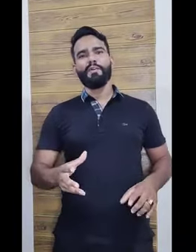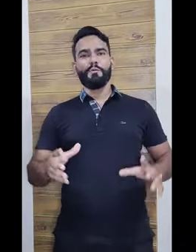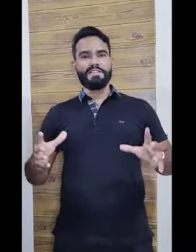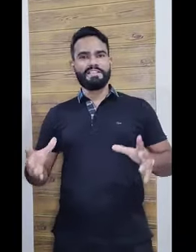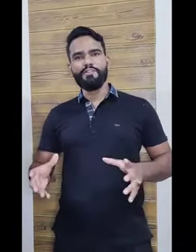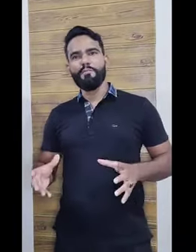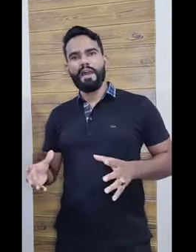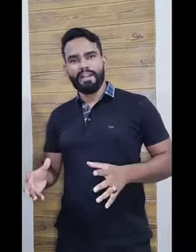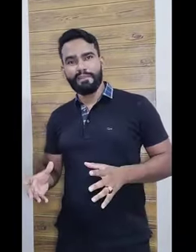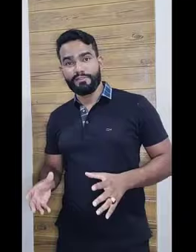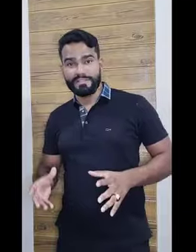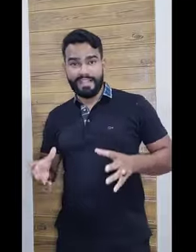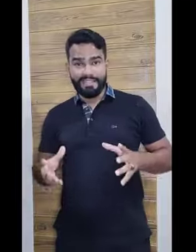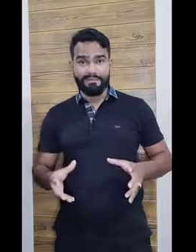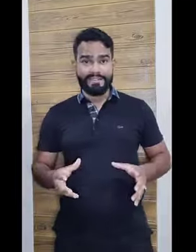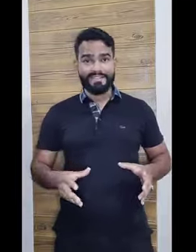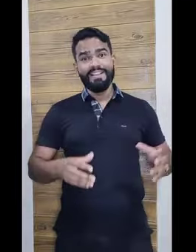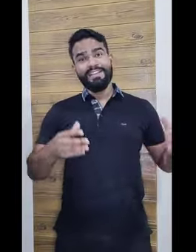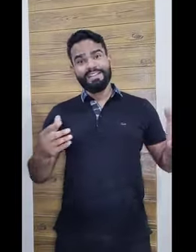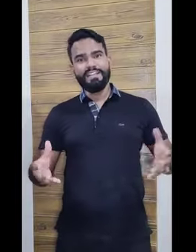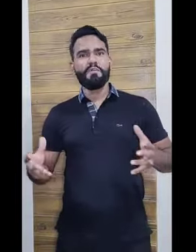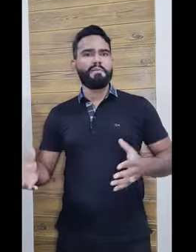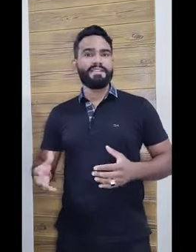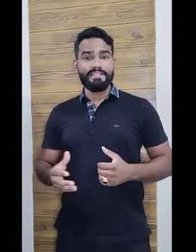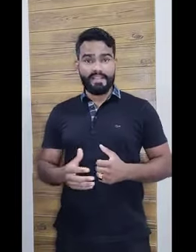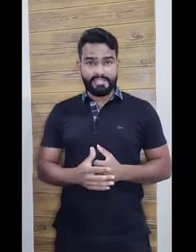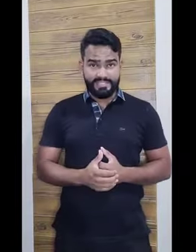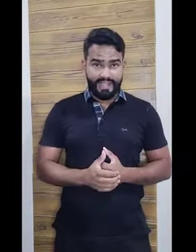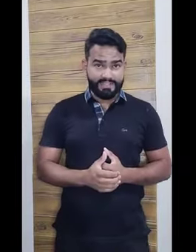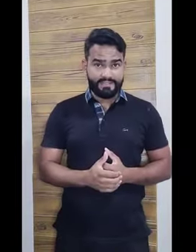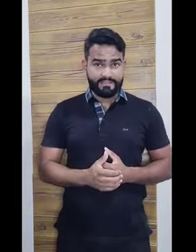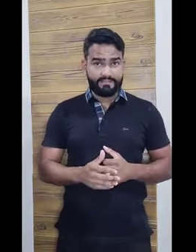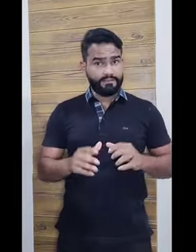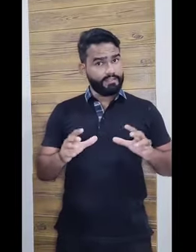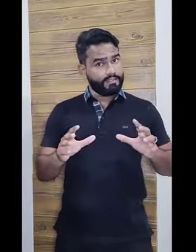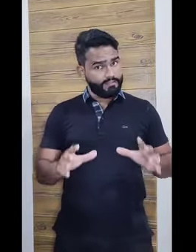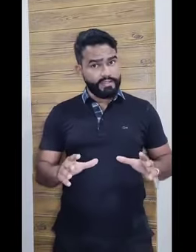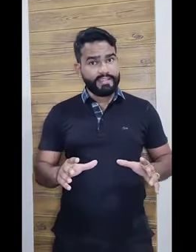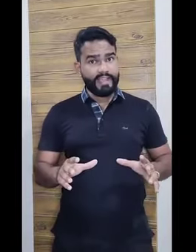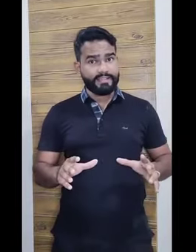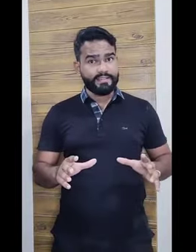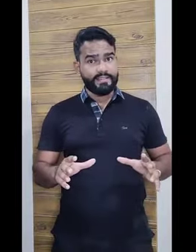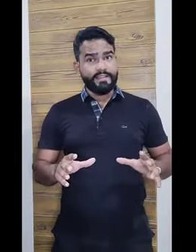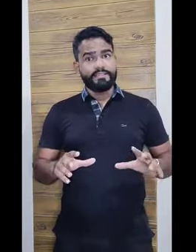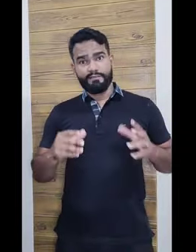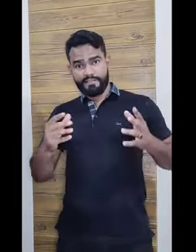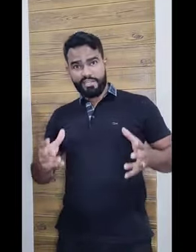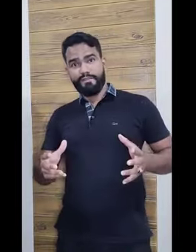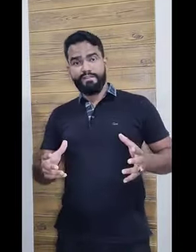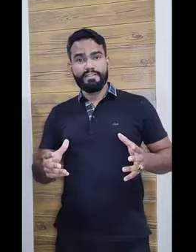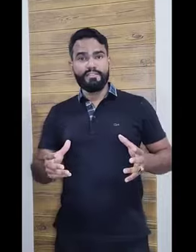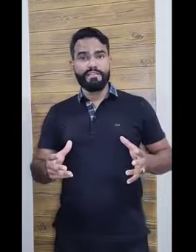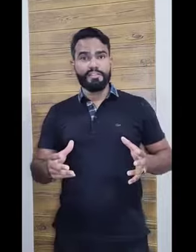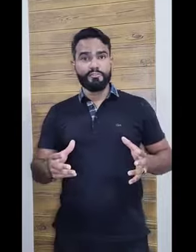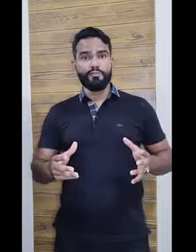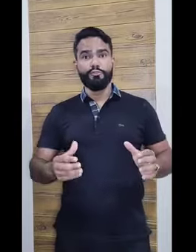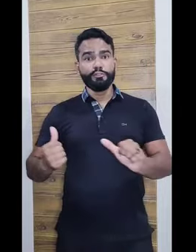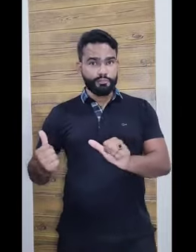os 5 parâmetros da Libras, língua brasileira de sinais. E não esquece, se você estiver vendo esse vídeo no